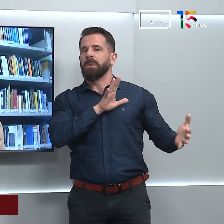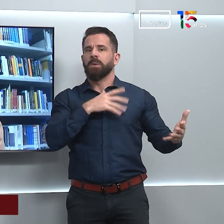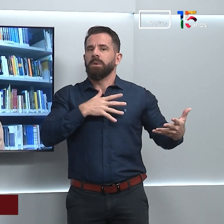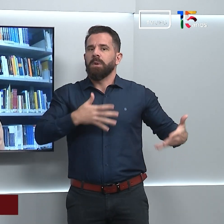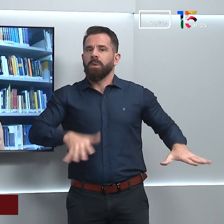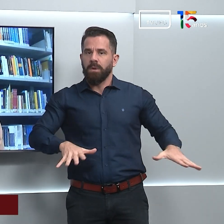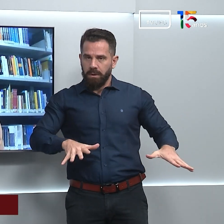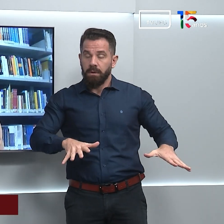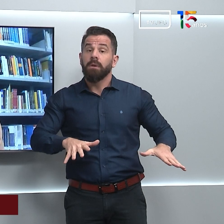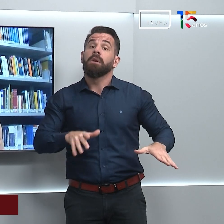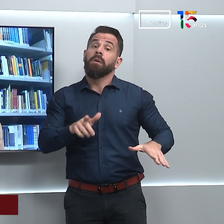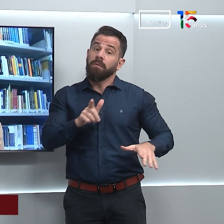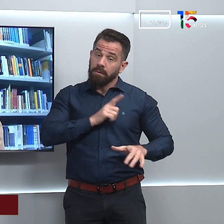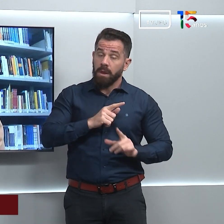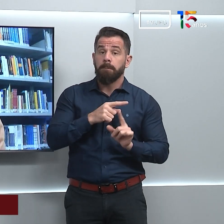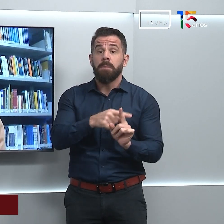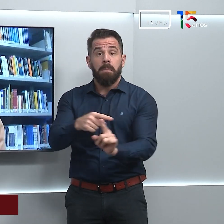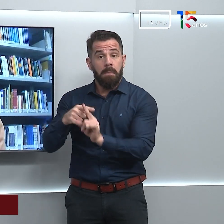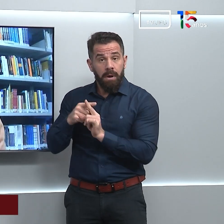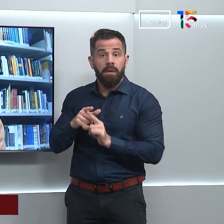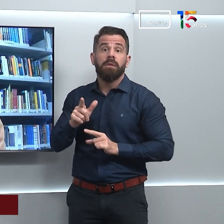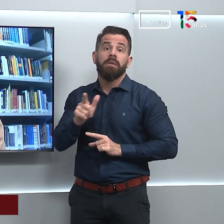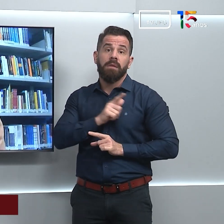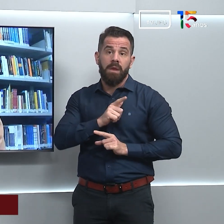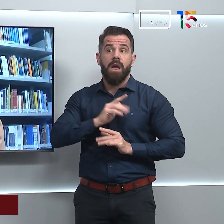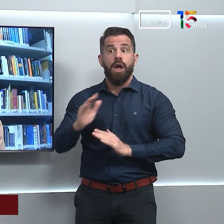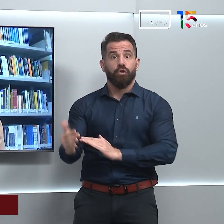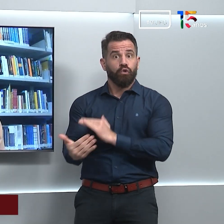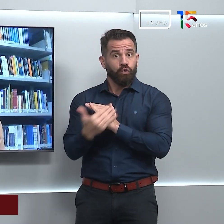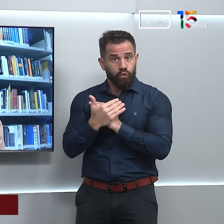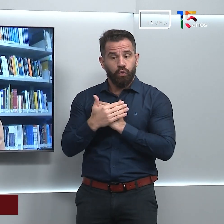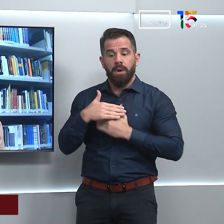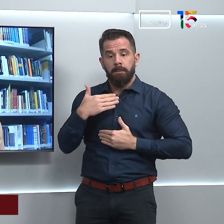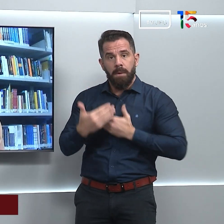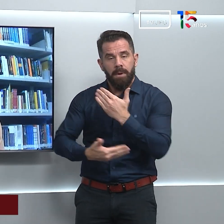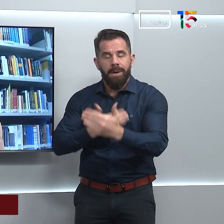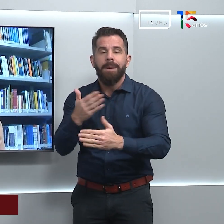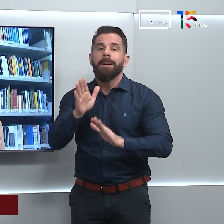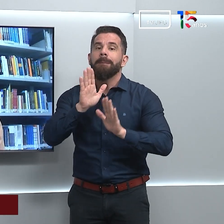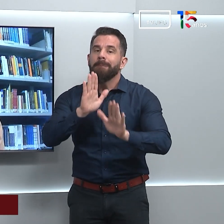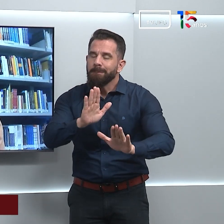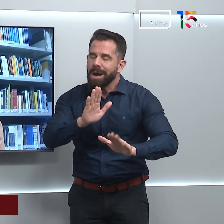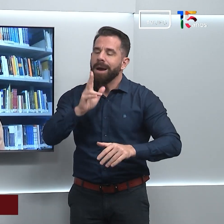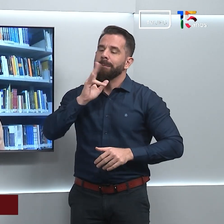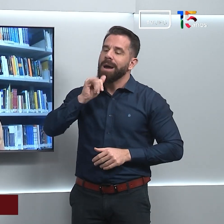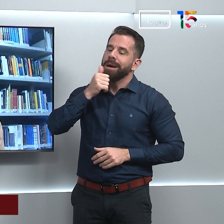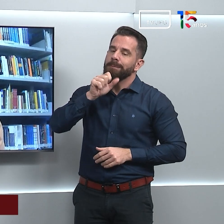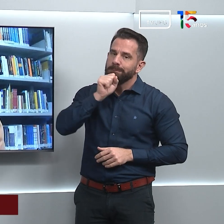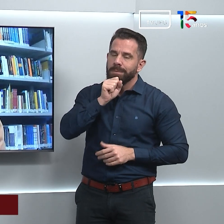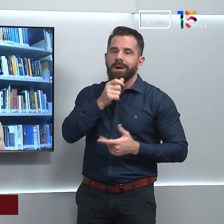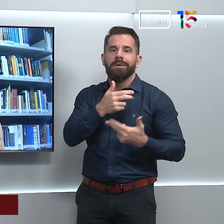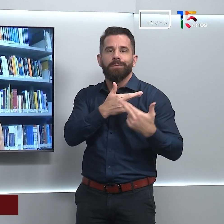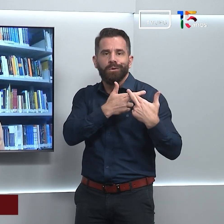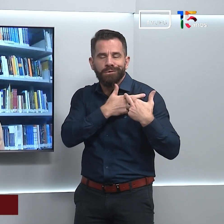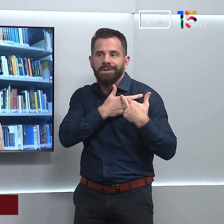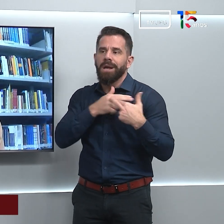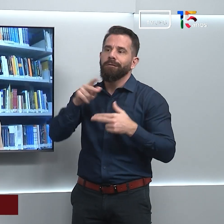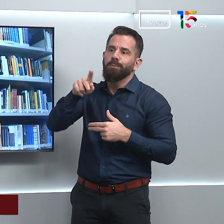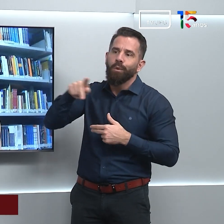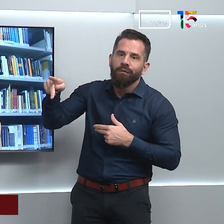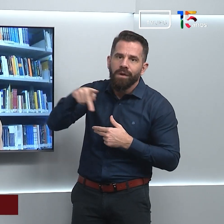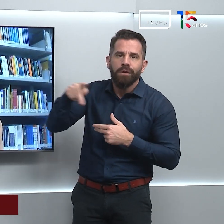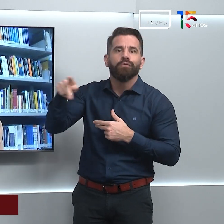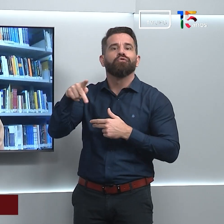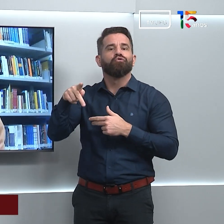que respeitar etapas de desenvolvimento, que a criança esteja mediada por responsáveis, educadores, para que ela,